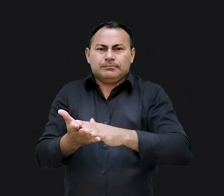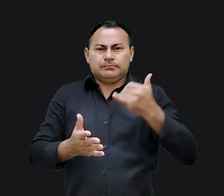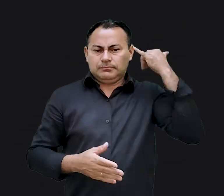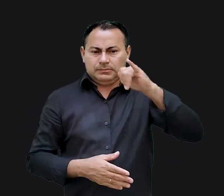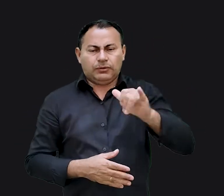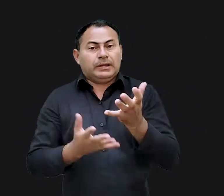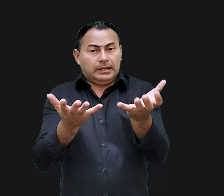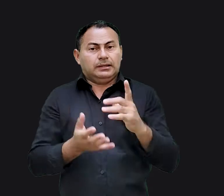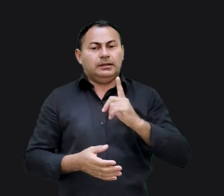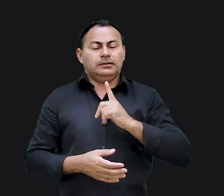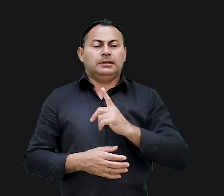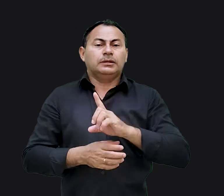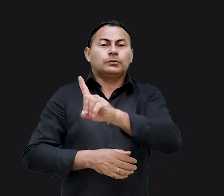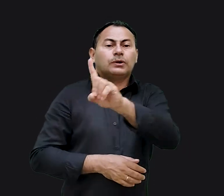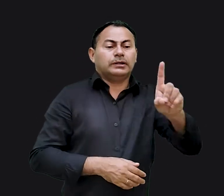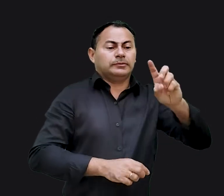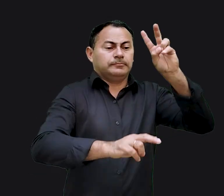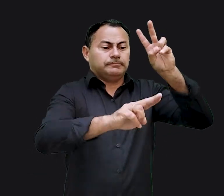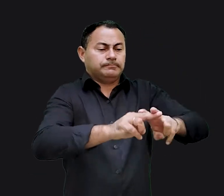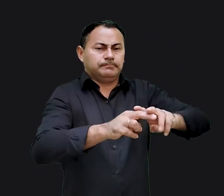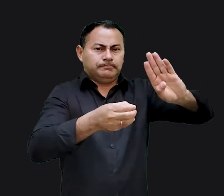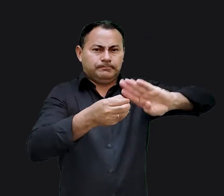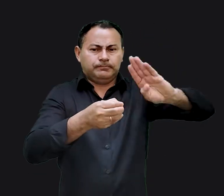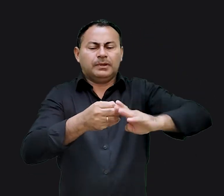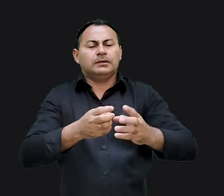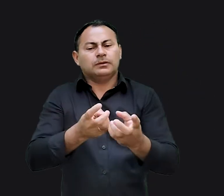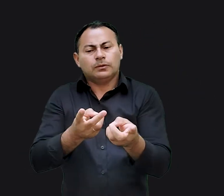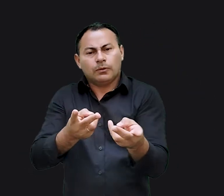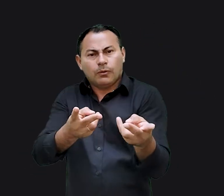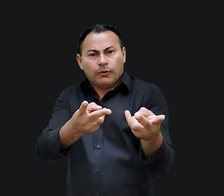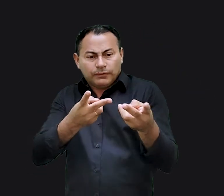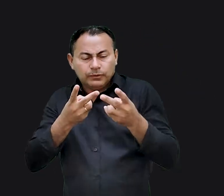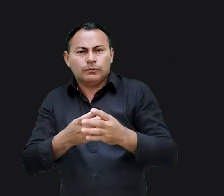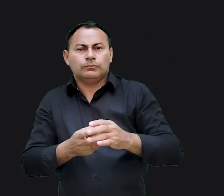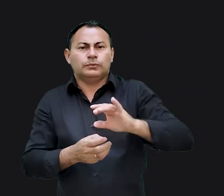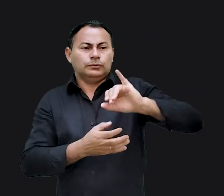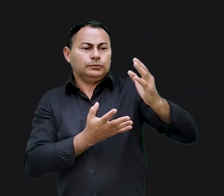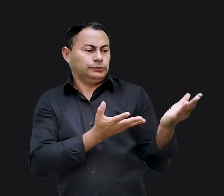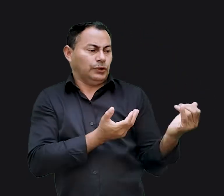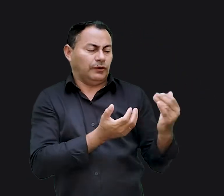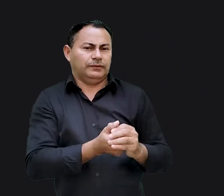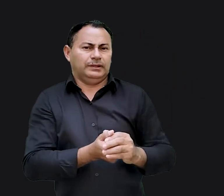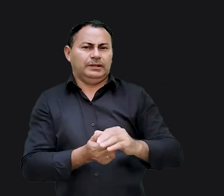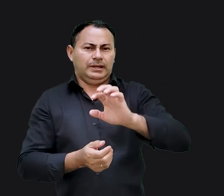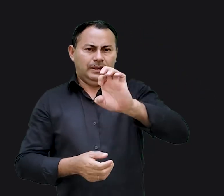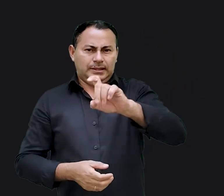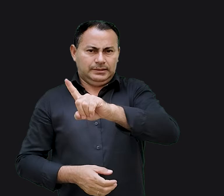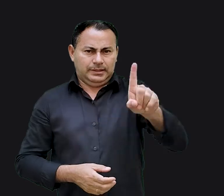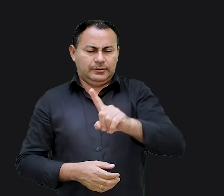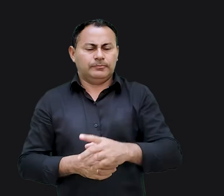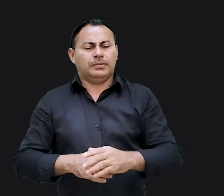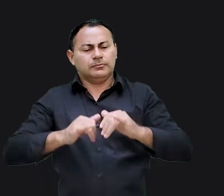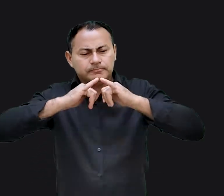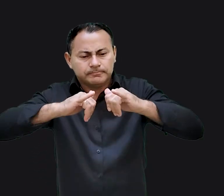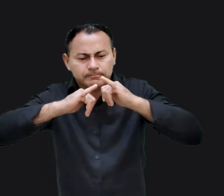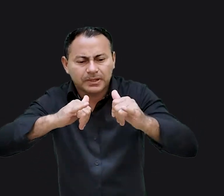sem um profeta, nem durante o cativeiro. Por isso ele comissionou o jovem Ezequiel para ir até o cativeiro e ministrar